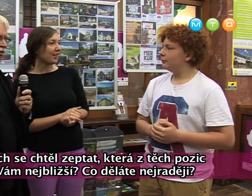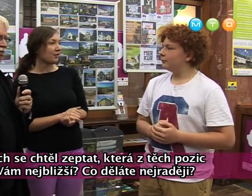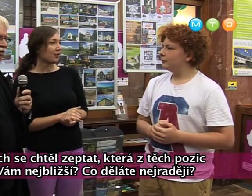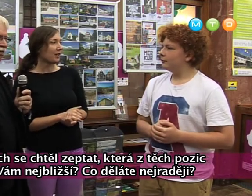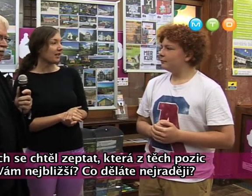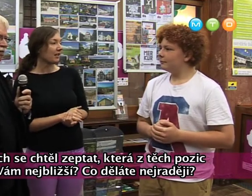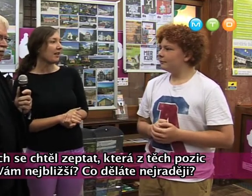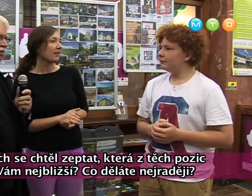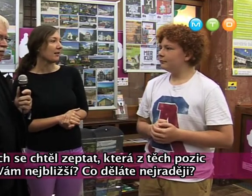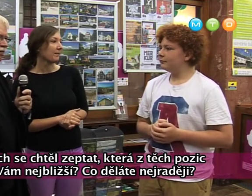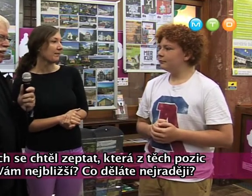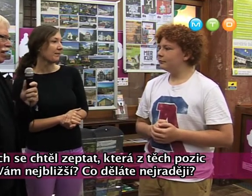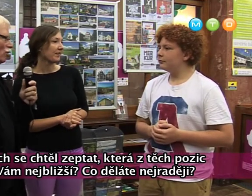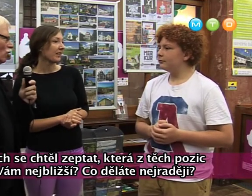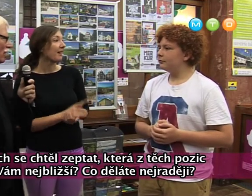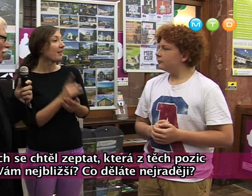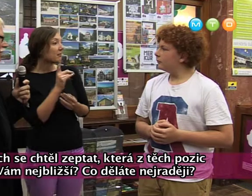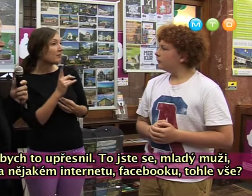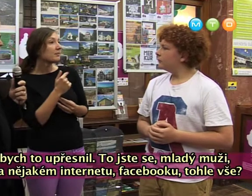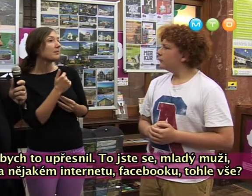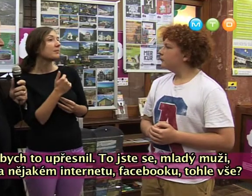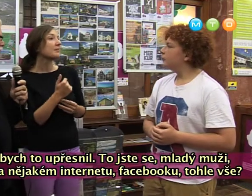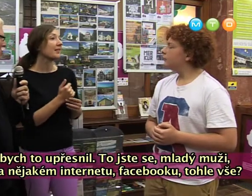vám nejvíc, co děláte nejraději? No, já...